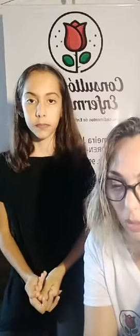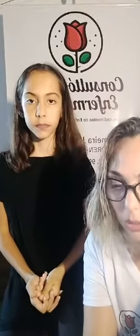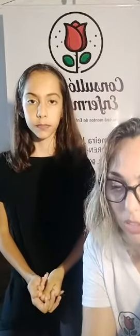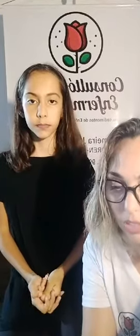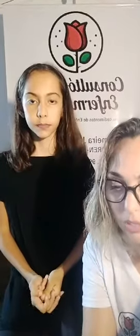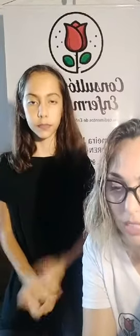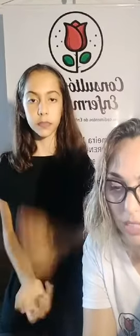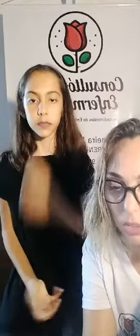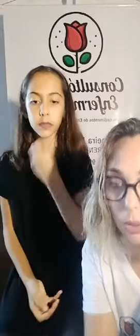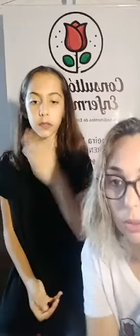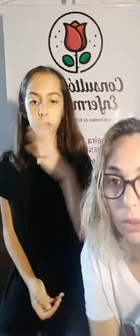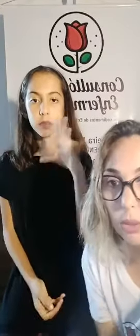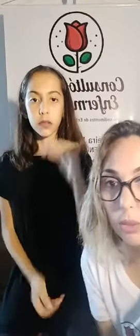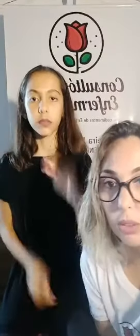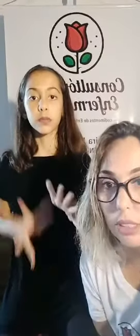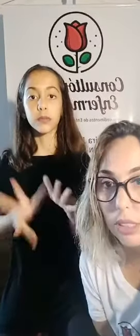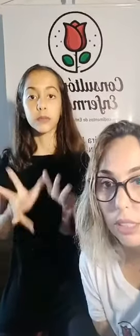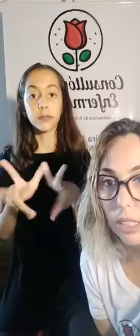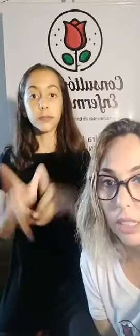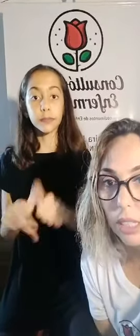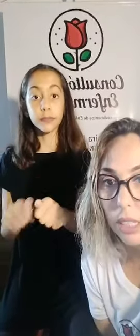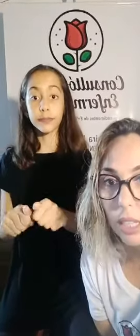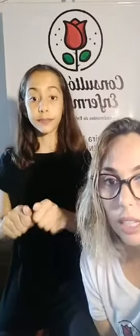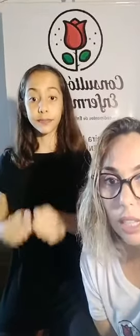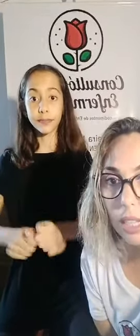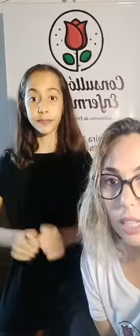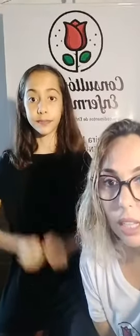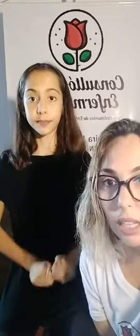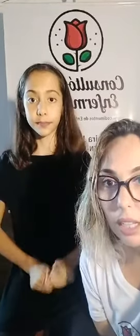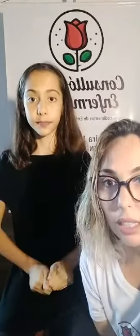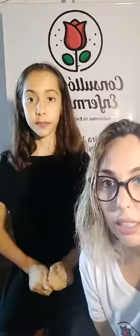Boa noite a vocês todos.